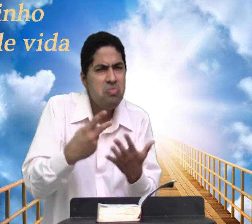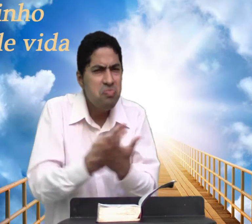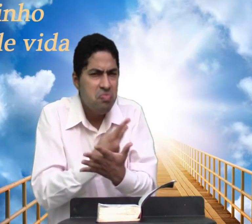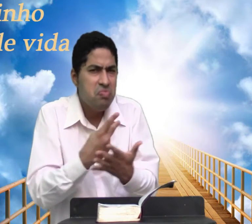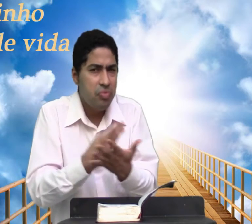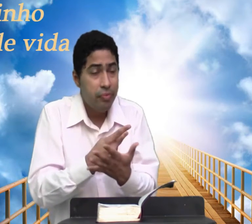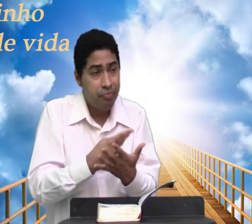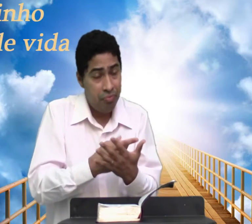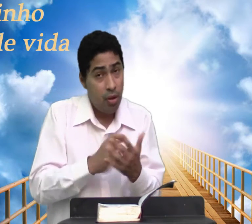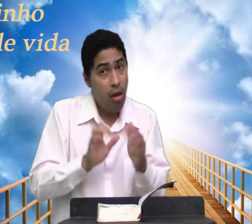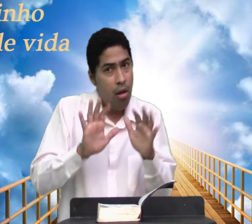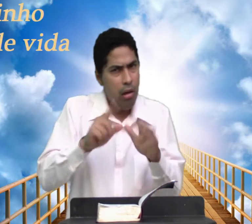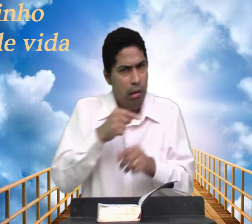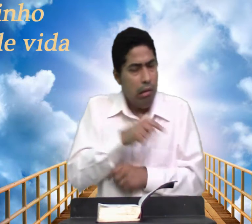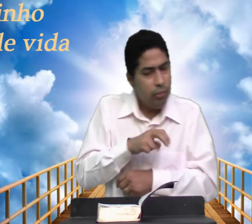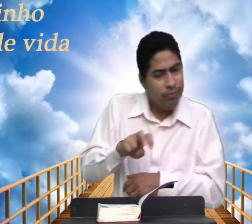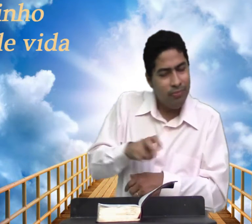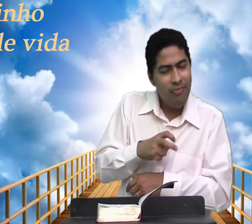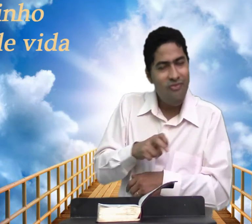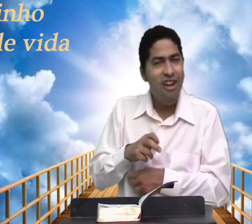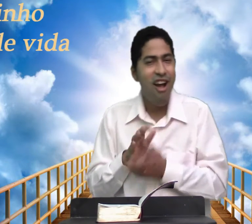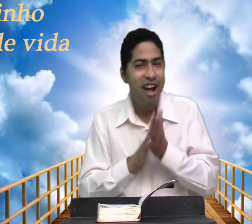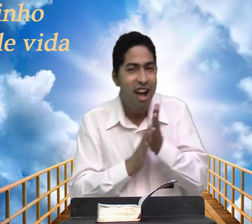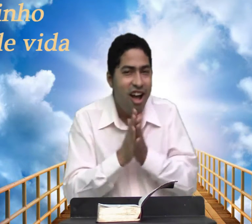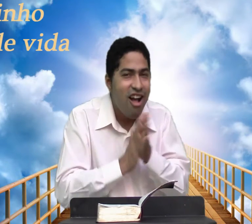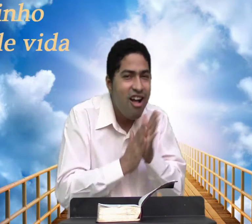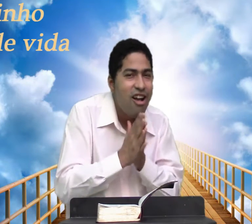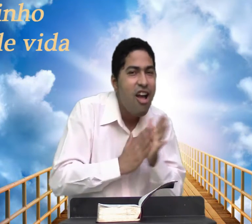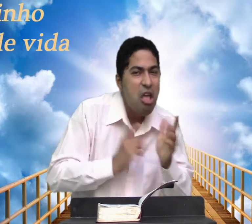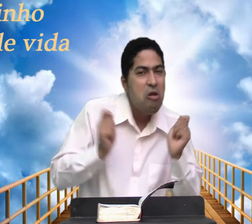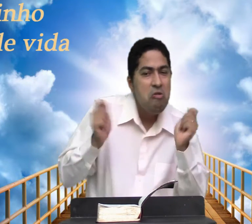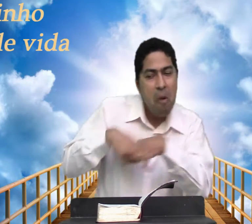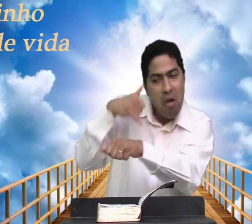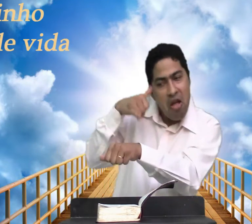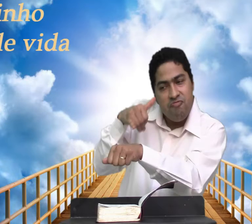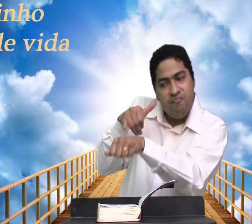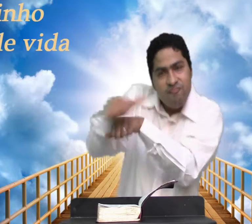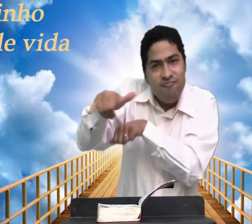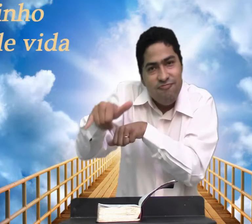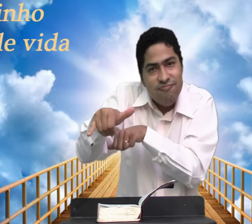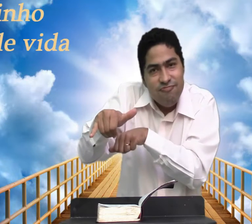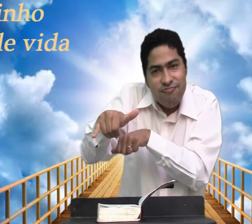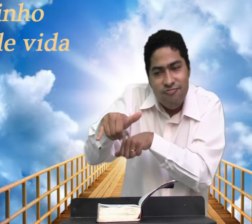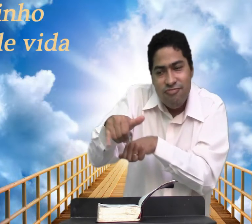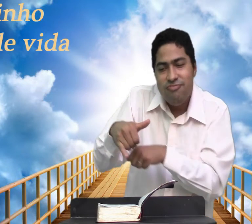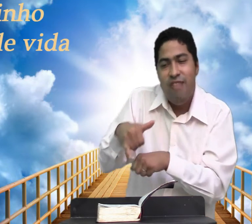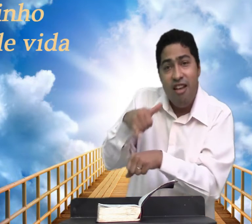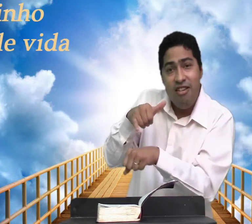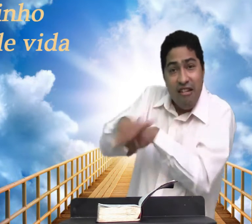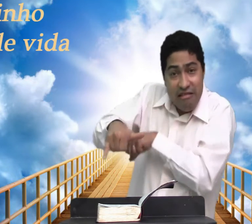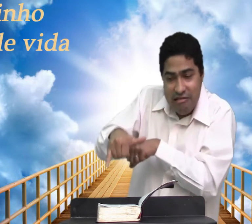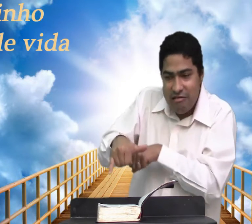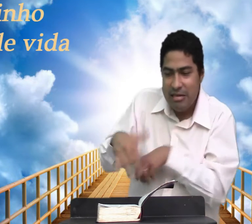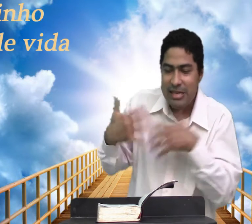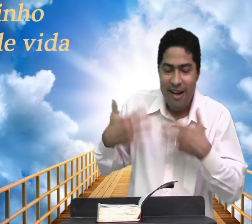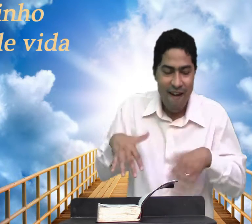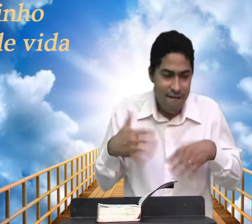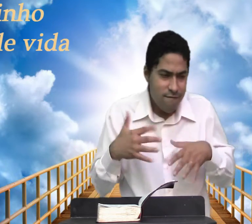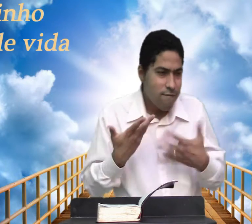equivocadas. E a serpente então aproveita e tenta enganar essa primeira mulher criada, fazendo mais